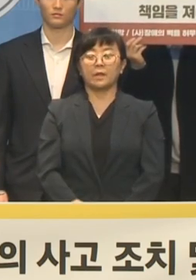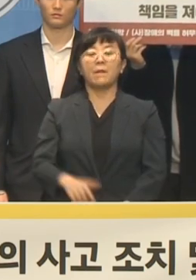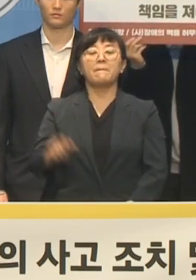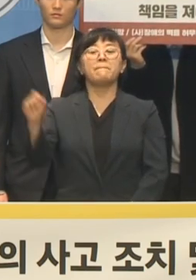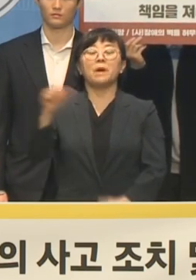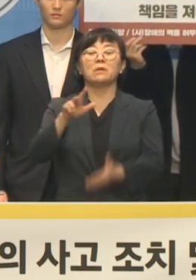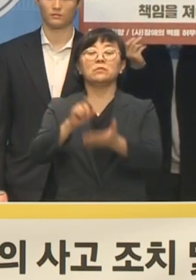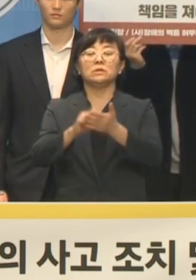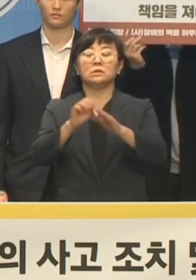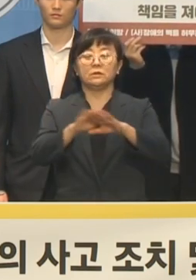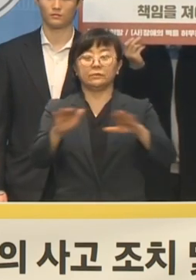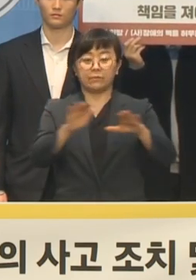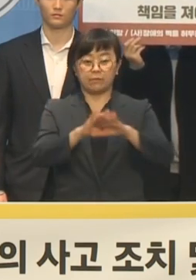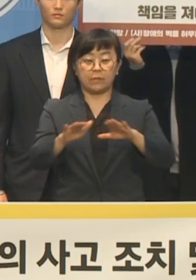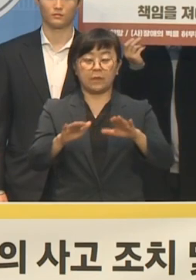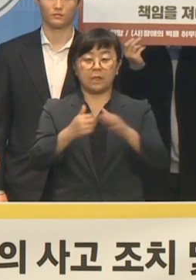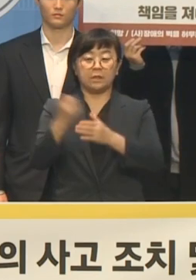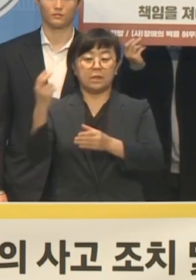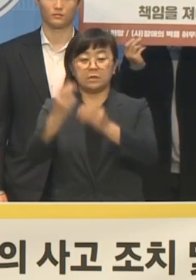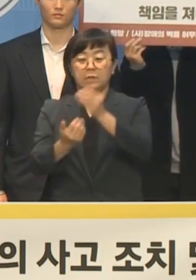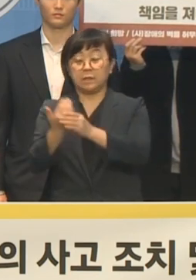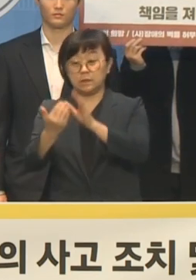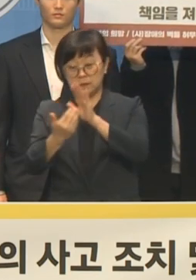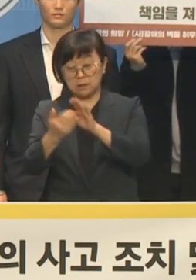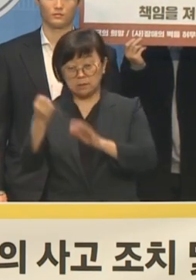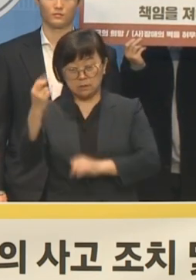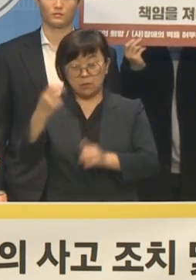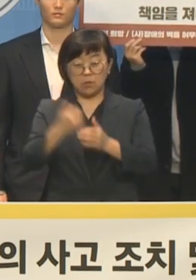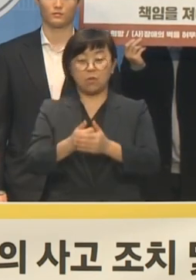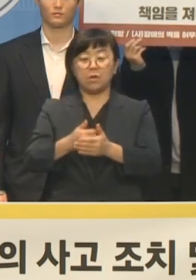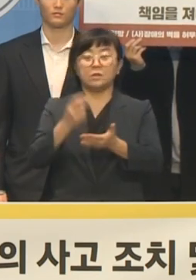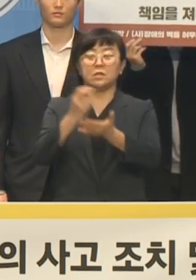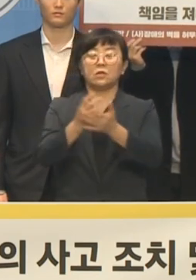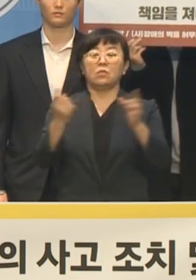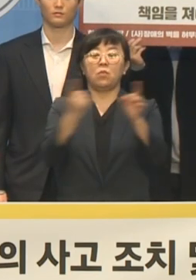조속한 문제 해결과 재발 방지 그리고 제도